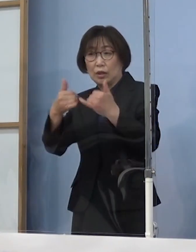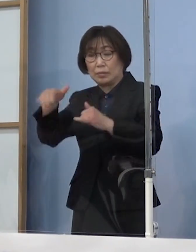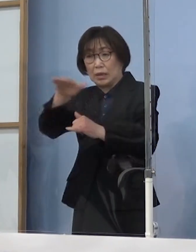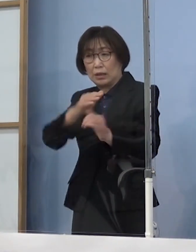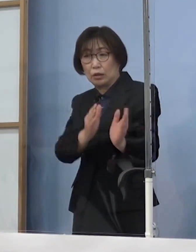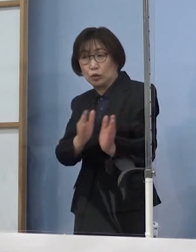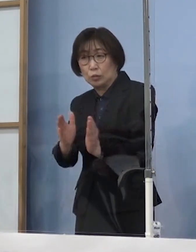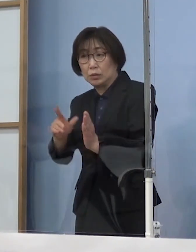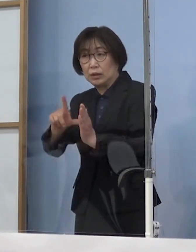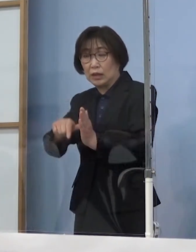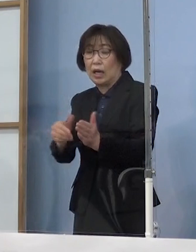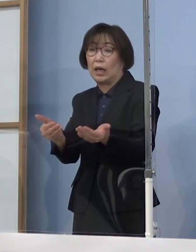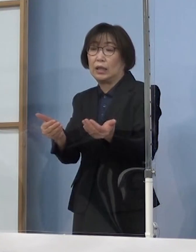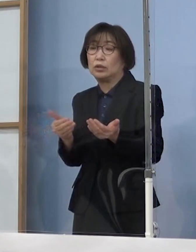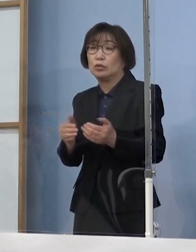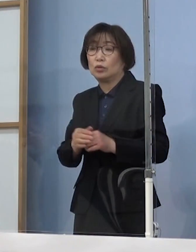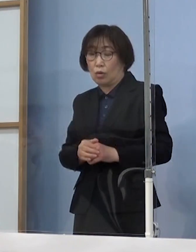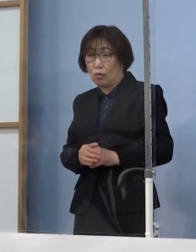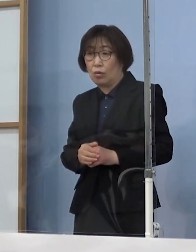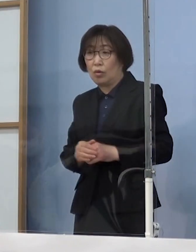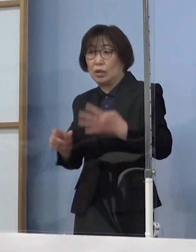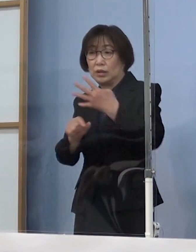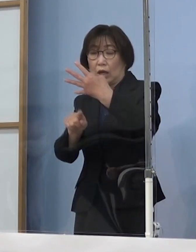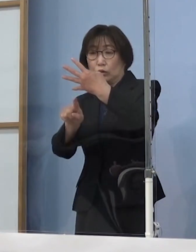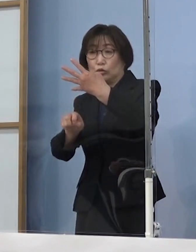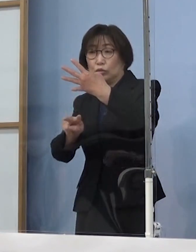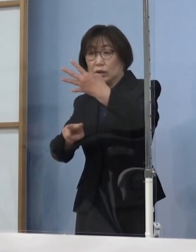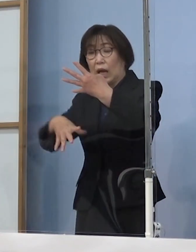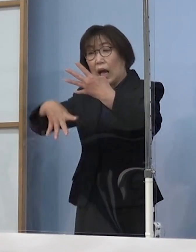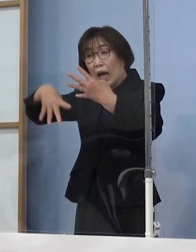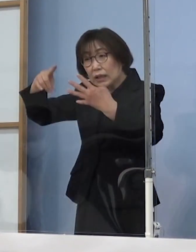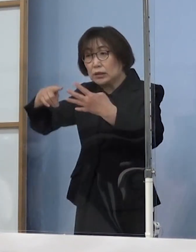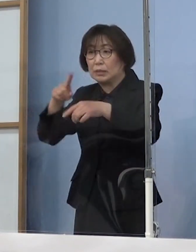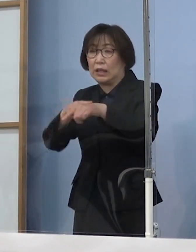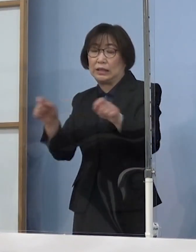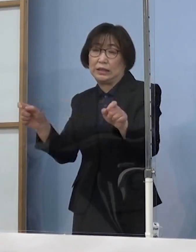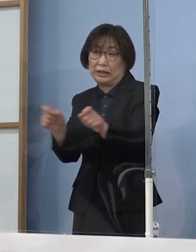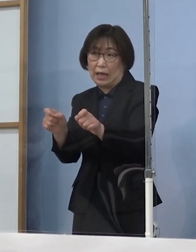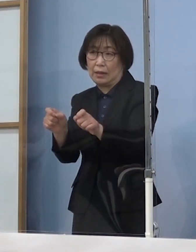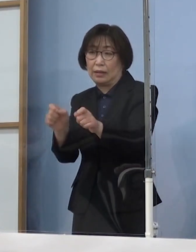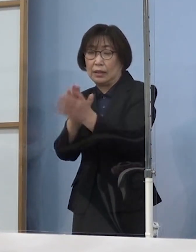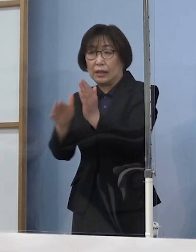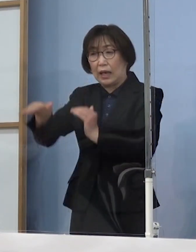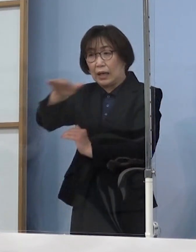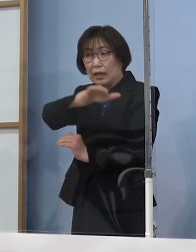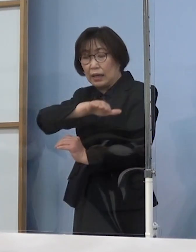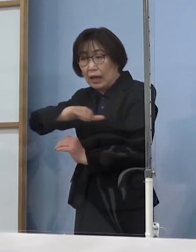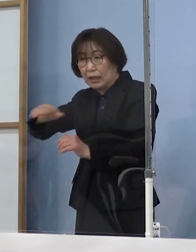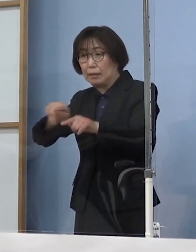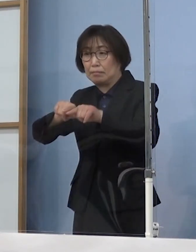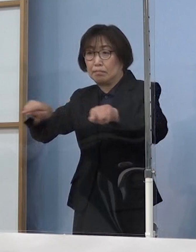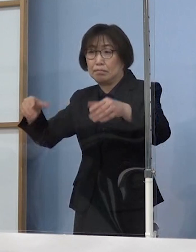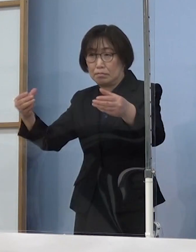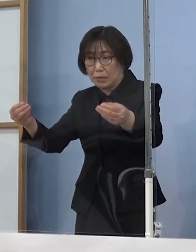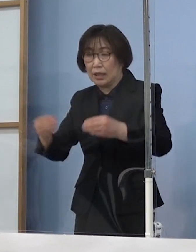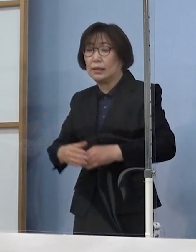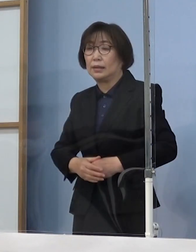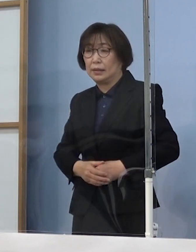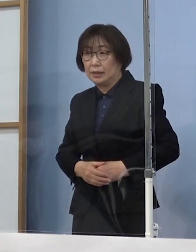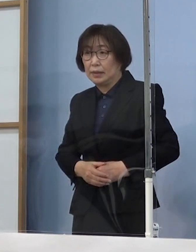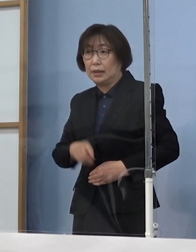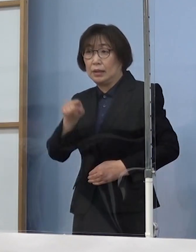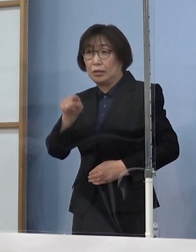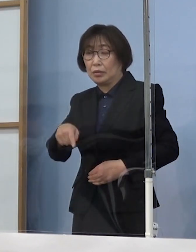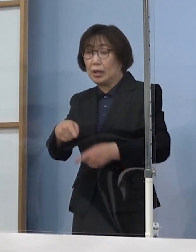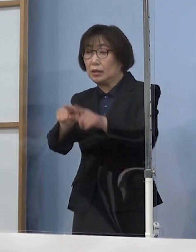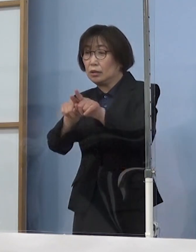月の16日から初の時短、これを飲食店に全県下でかけさせていただくこととなりました。これによって